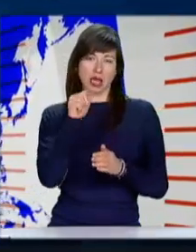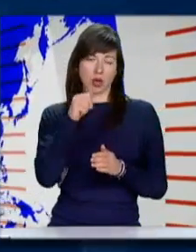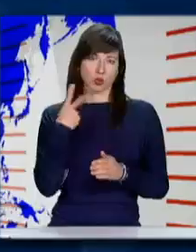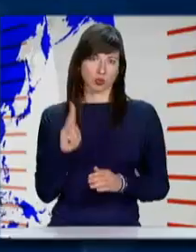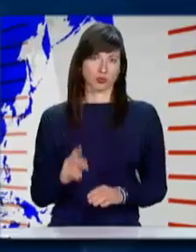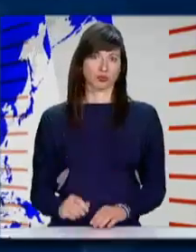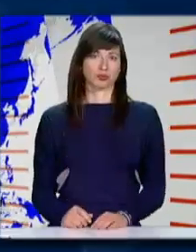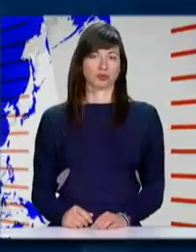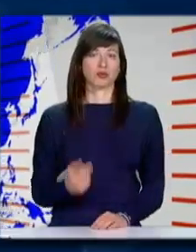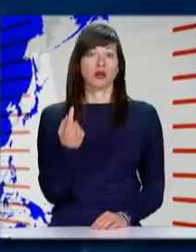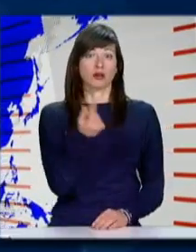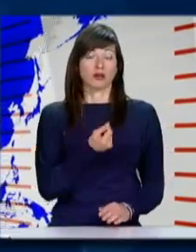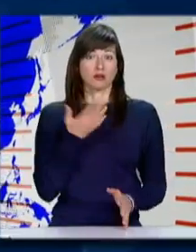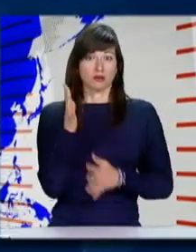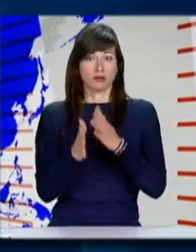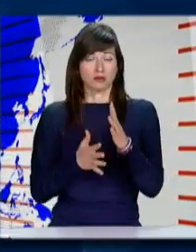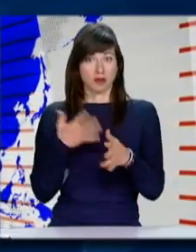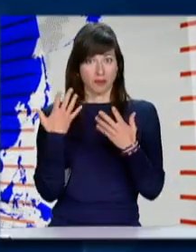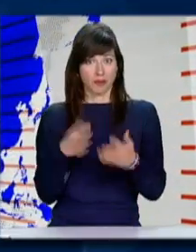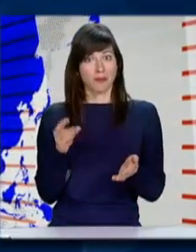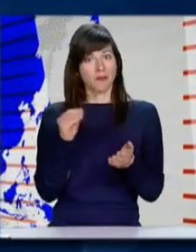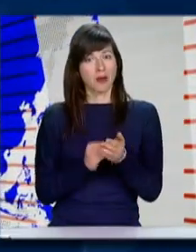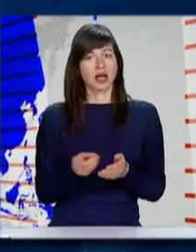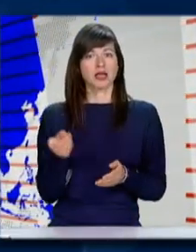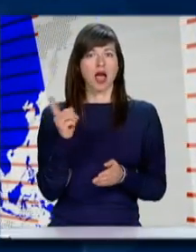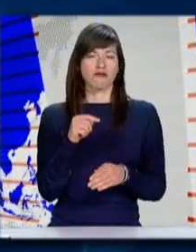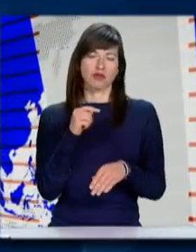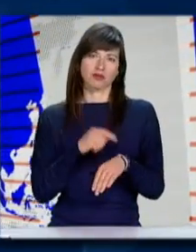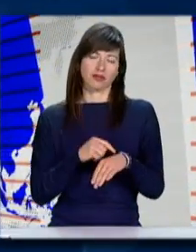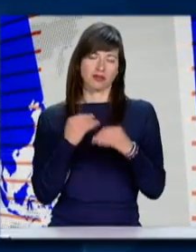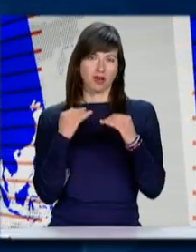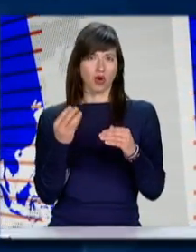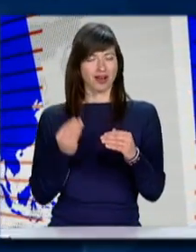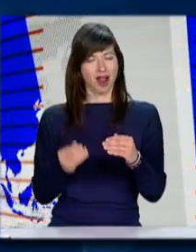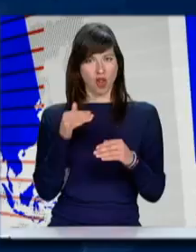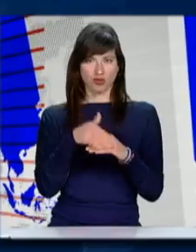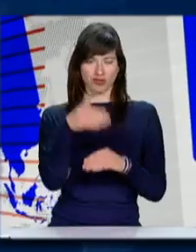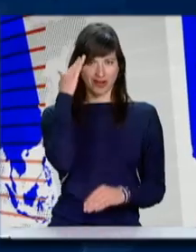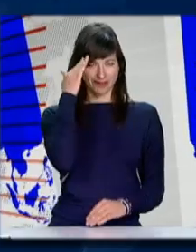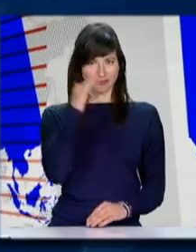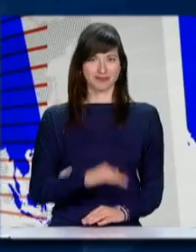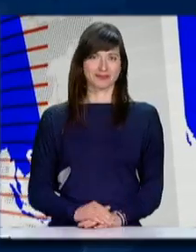αδκ αυτό ήταν κυρίες και κύριοι το δελτίο ειδήσεων στη νοηματική γλώσσα εμείς θα είμαστε αύριο κοντά σας την ίδια ώρα καλό σας βράδυ